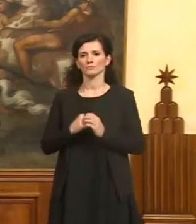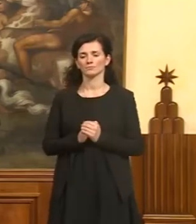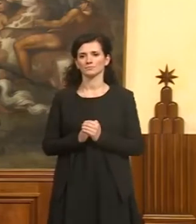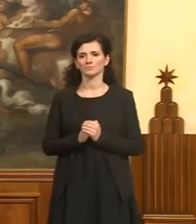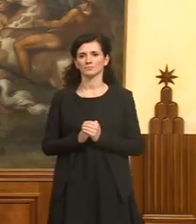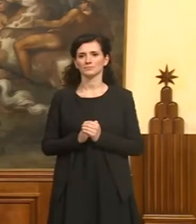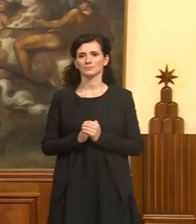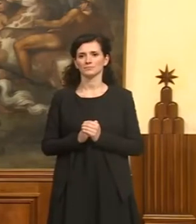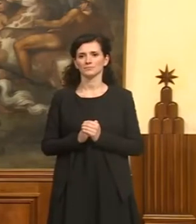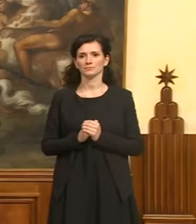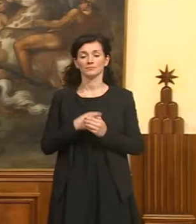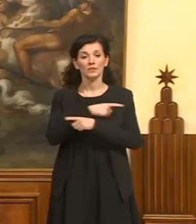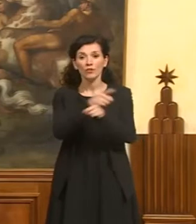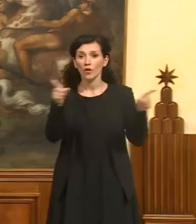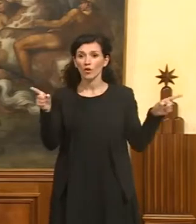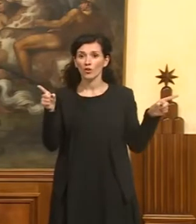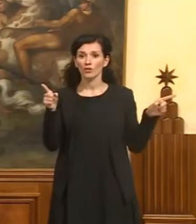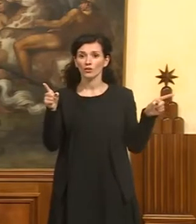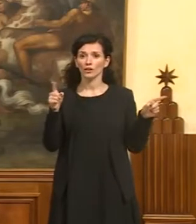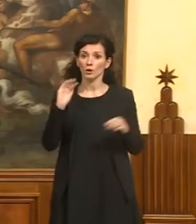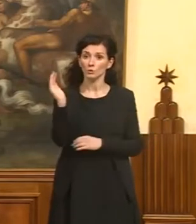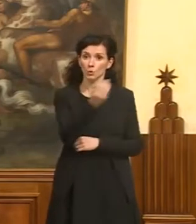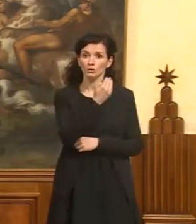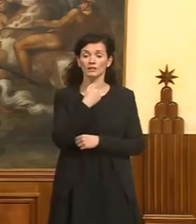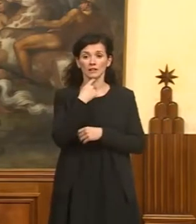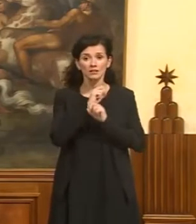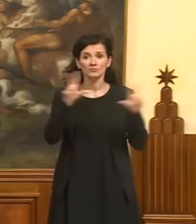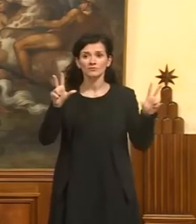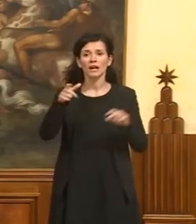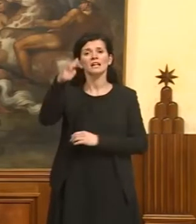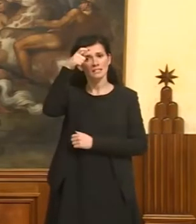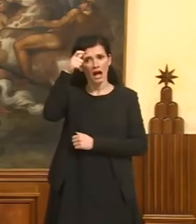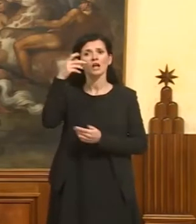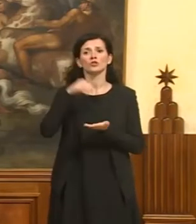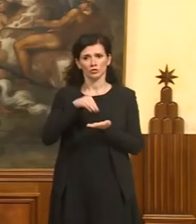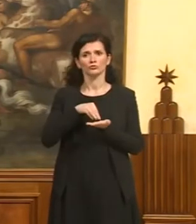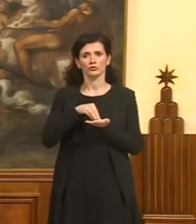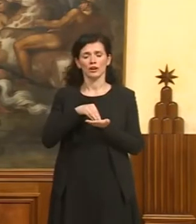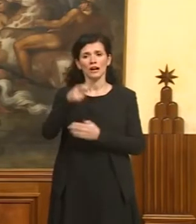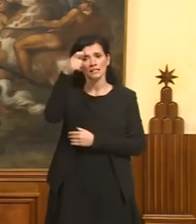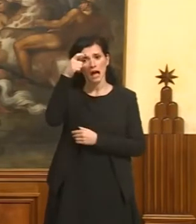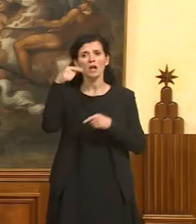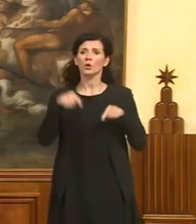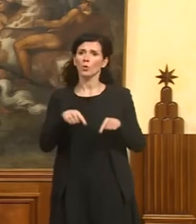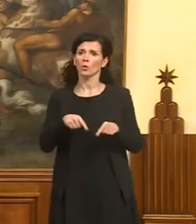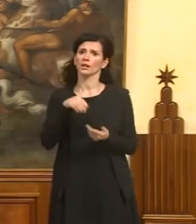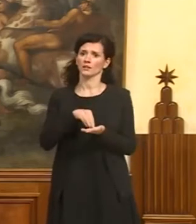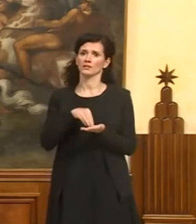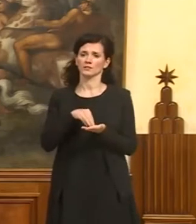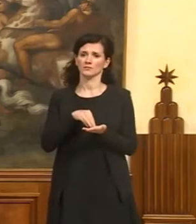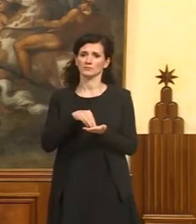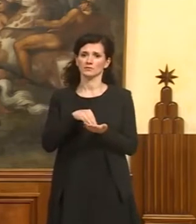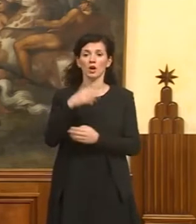tutti dico, lo Stato c'è, lo Stato è qui. Il Governo interverrà